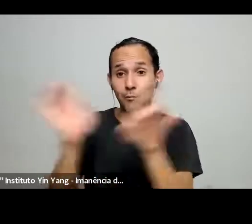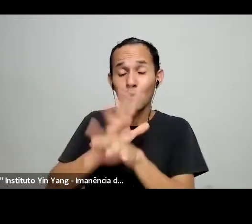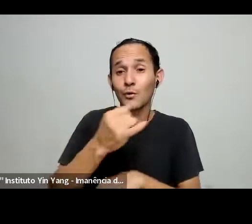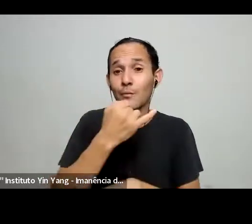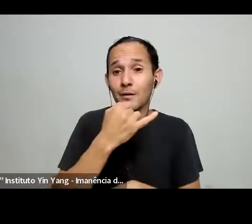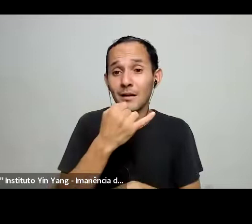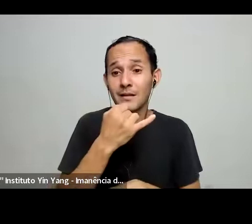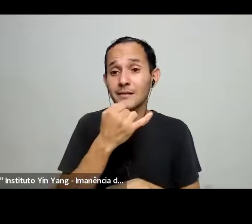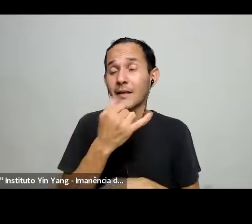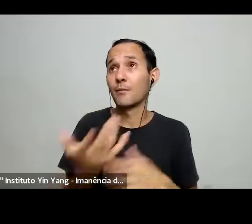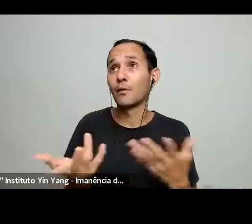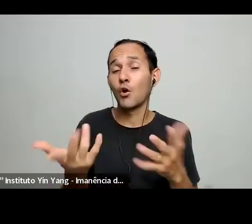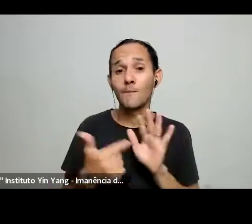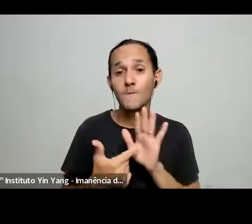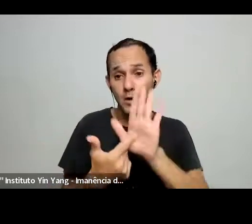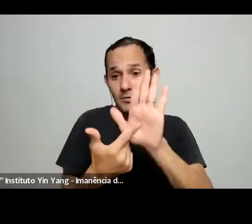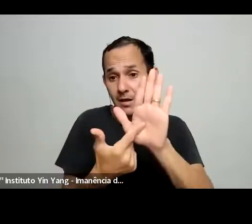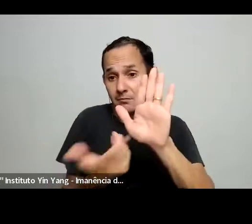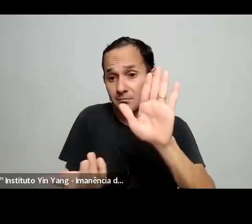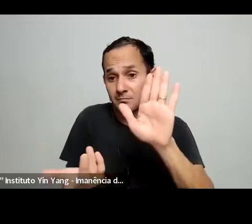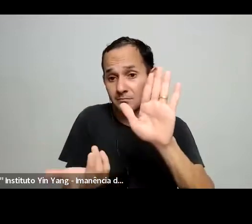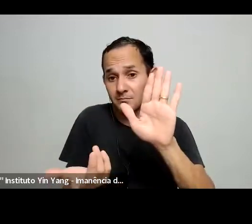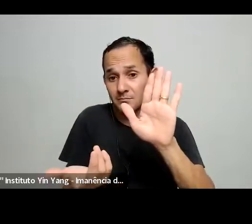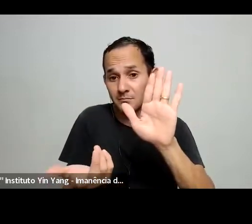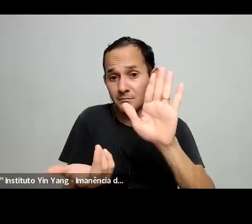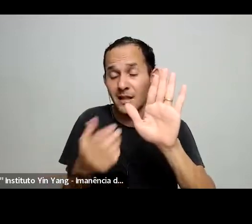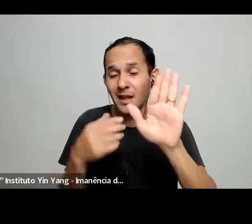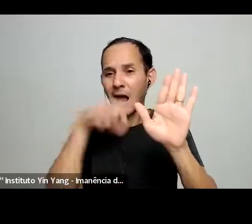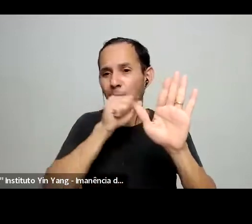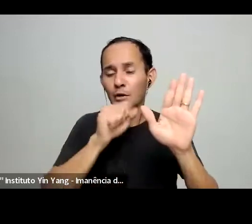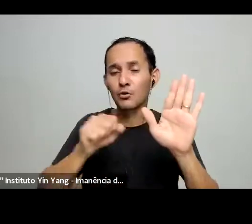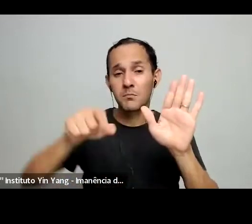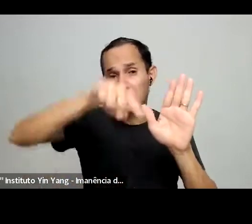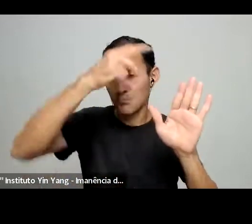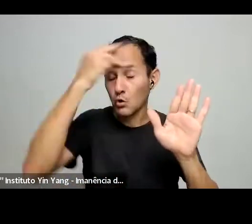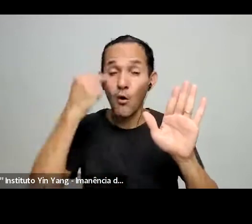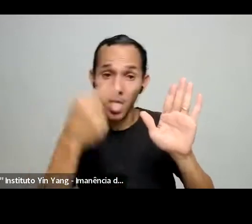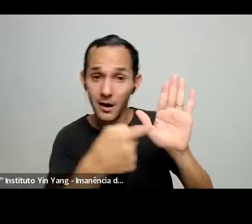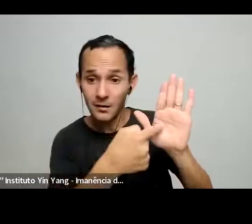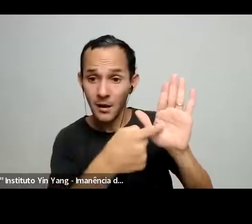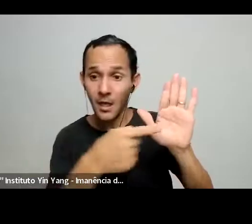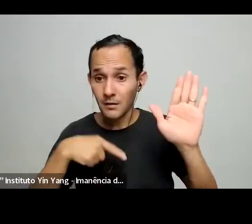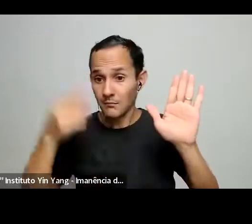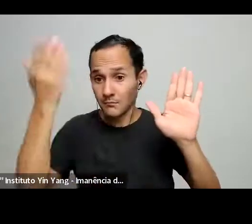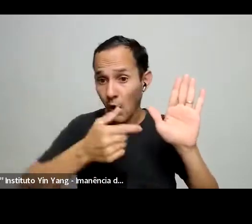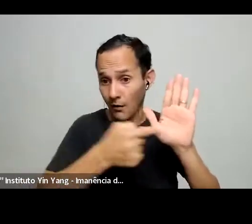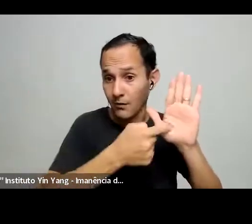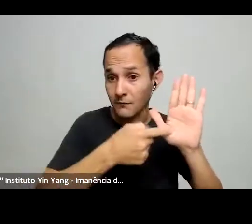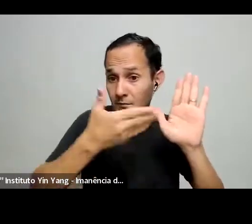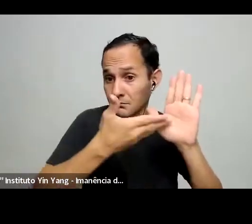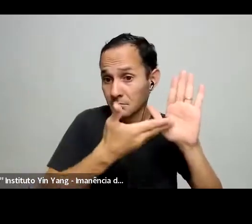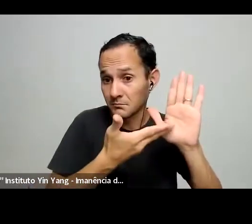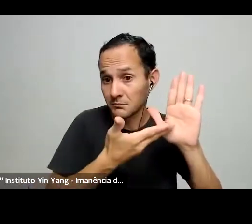exemplo, poder mostrar de uma forma rápida para as pessoas. Olha, nós temos dados sim,